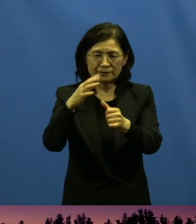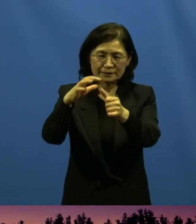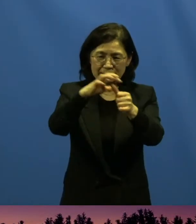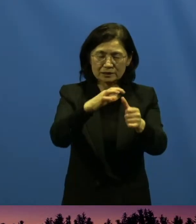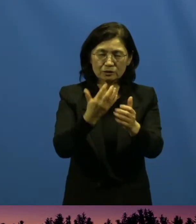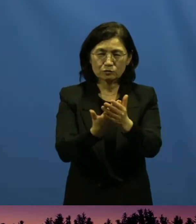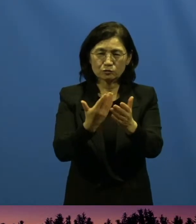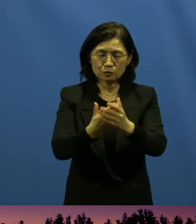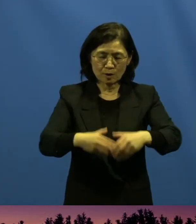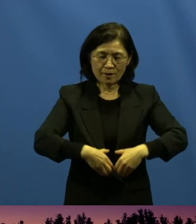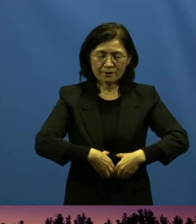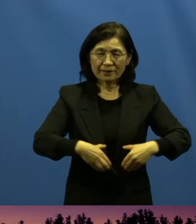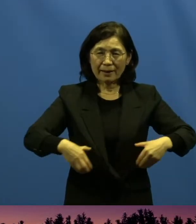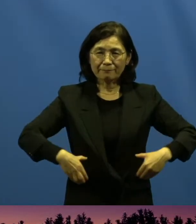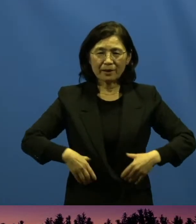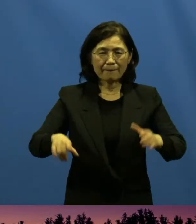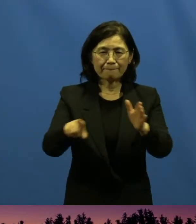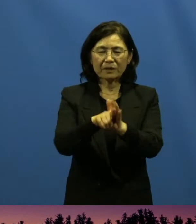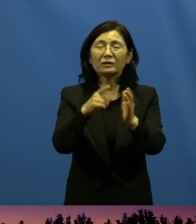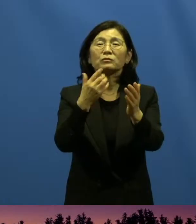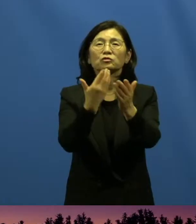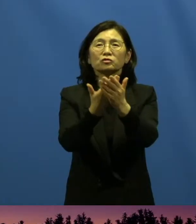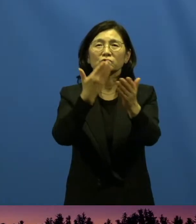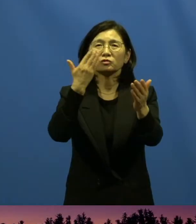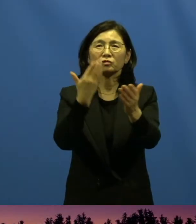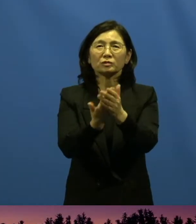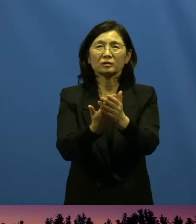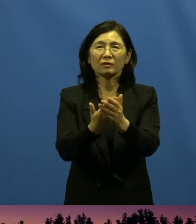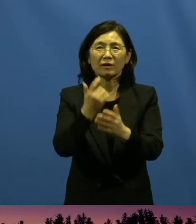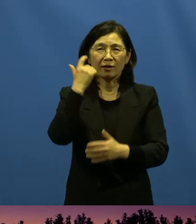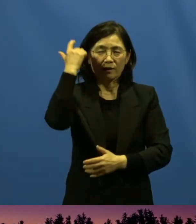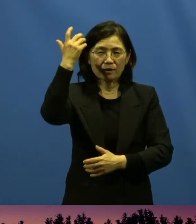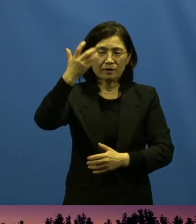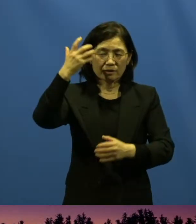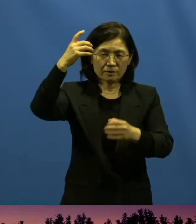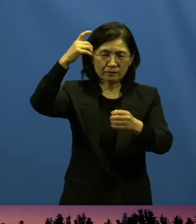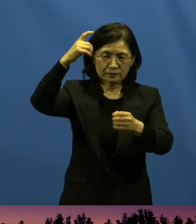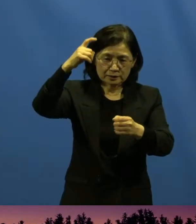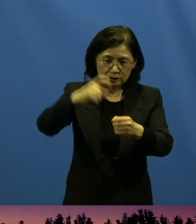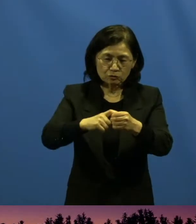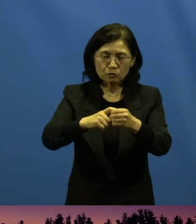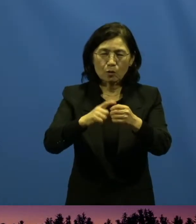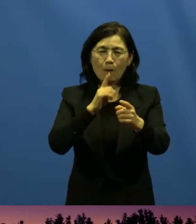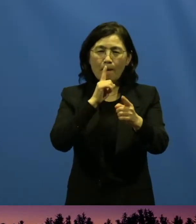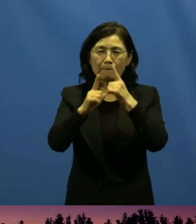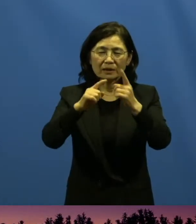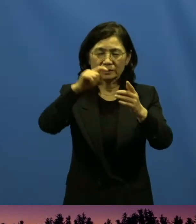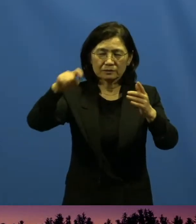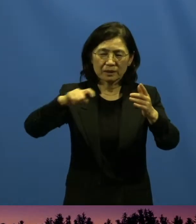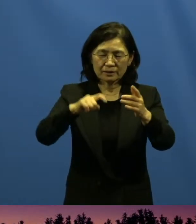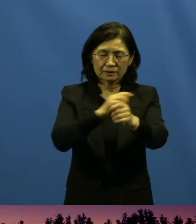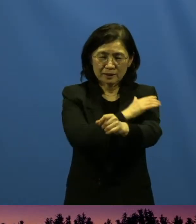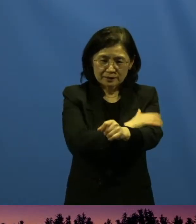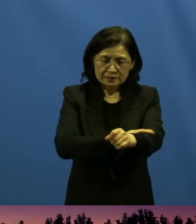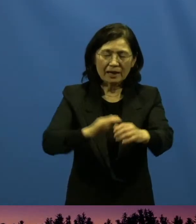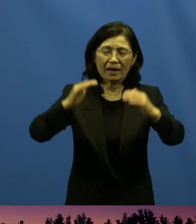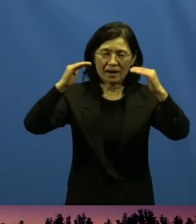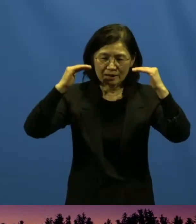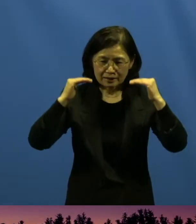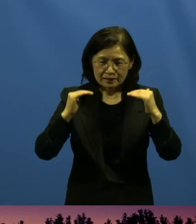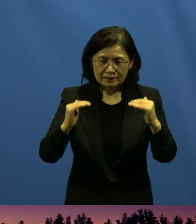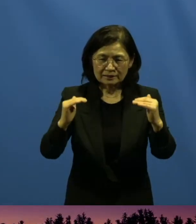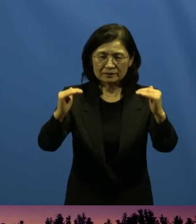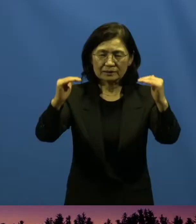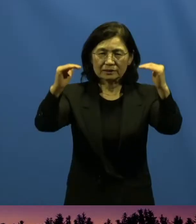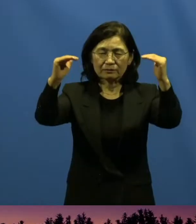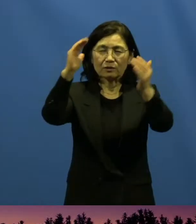믿음을 허락하여 주시옵시고, 하나님 영적으로 말씀 안에 잘 성장해 가게 하여 주셔서